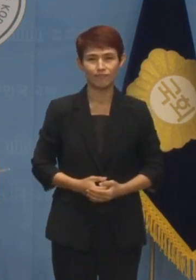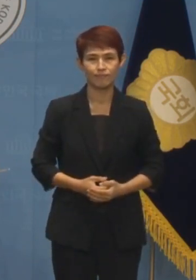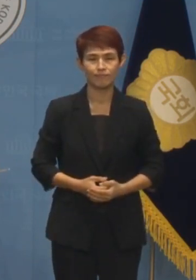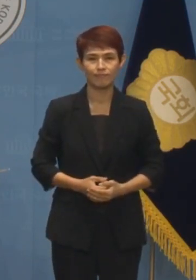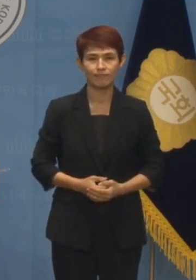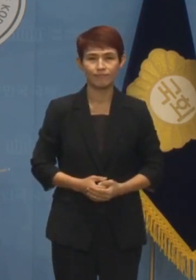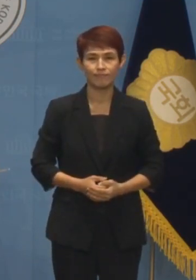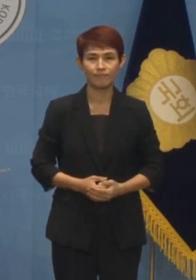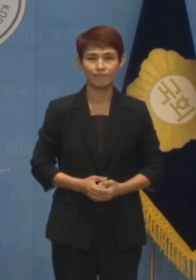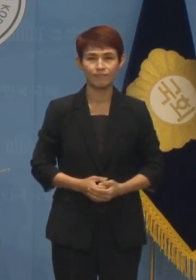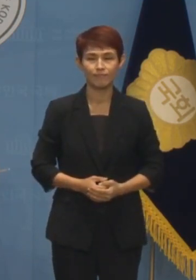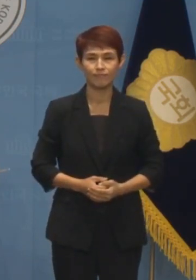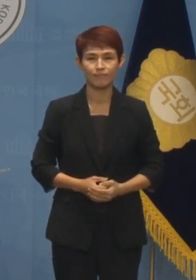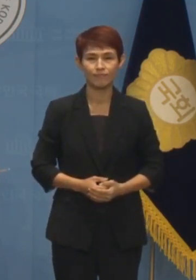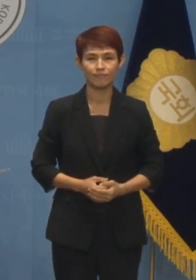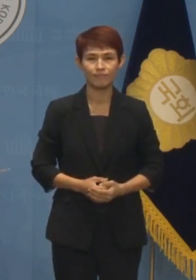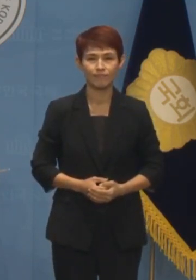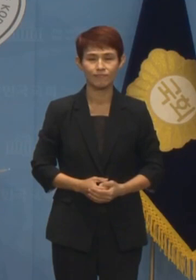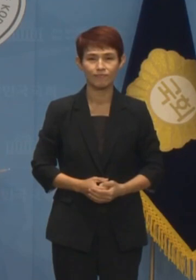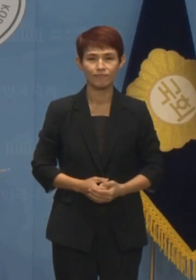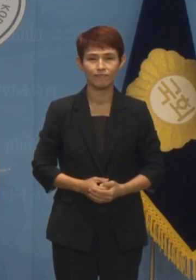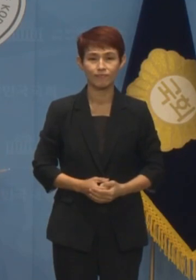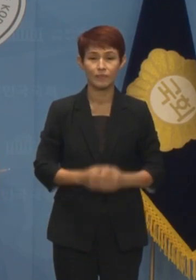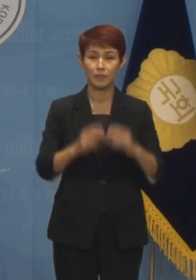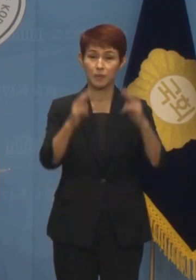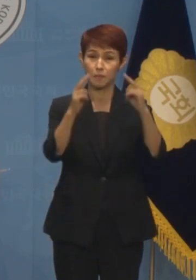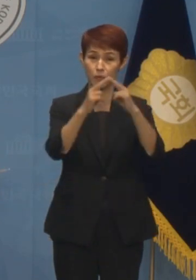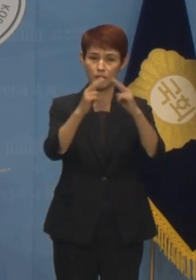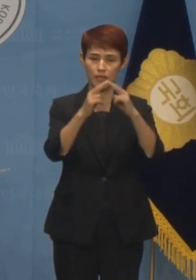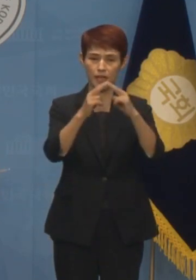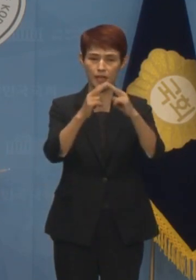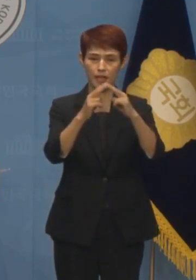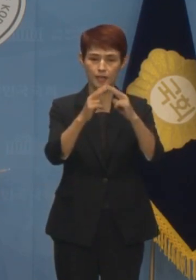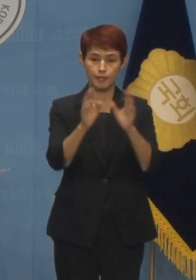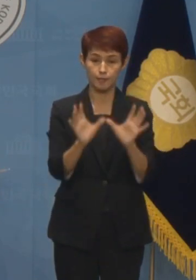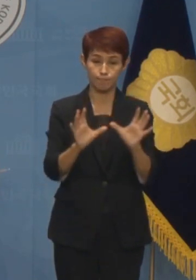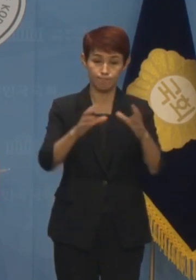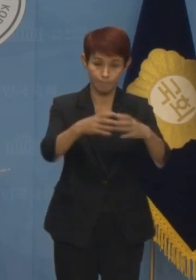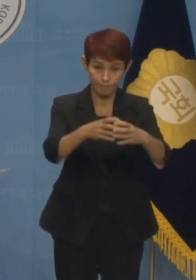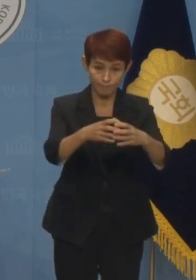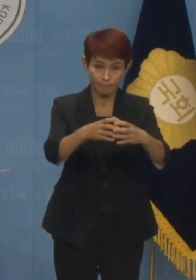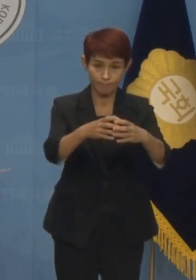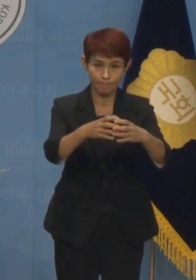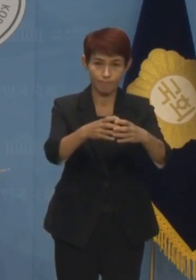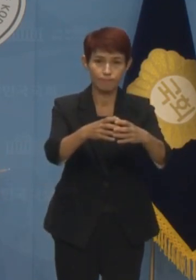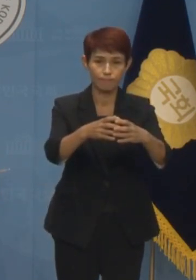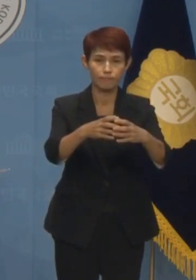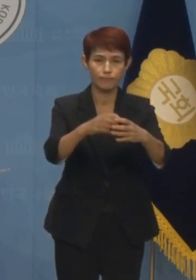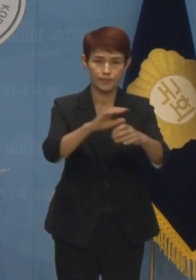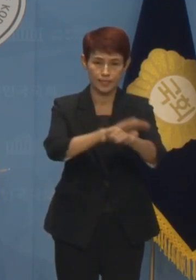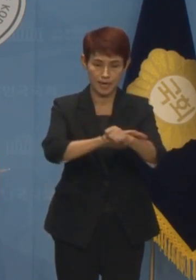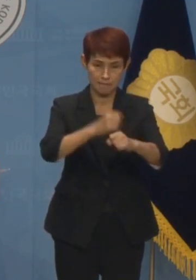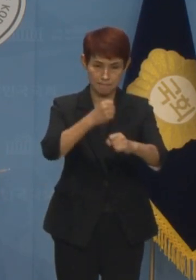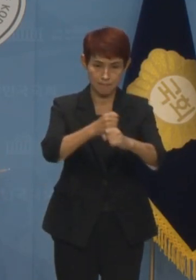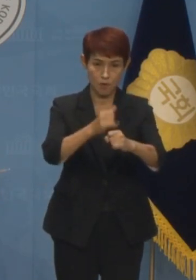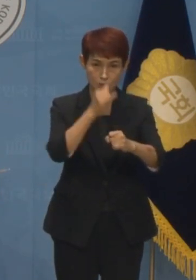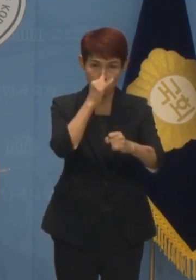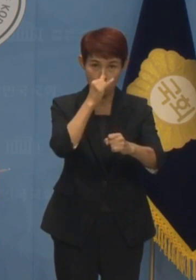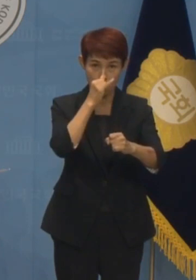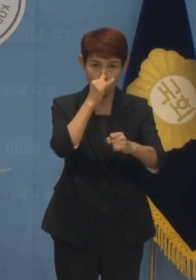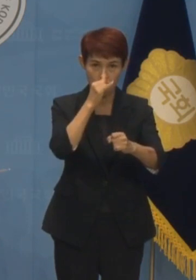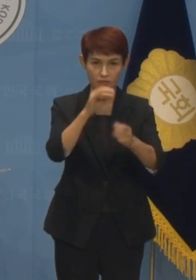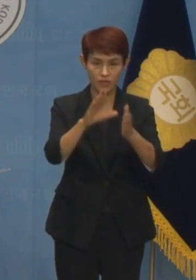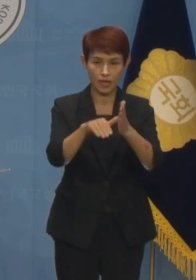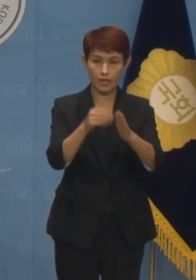그리고 또 반도체 클러스터 단지가 추가로 지정될 경우에도